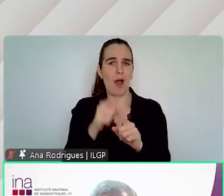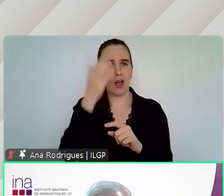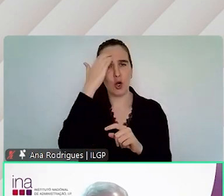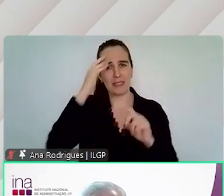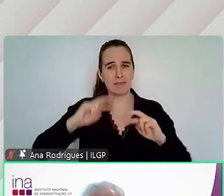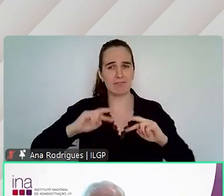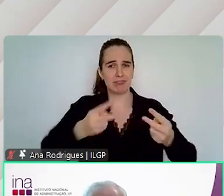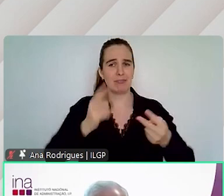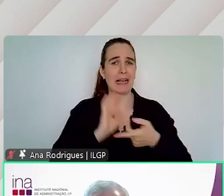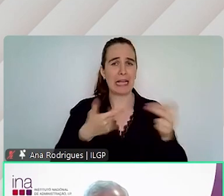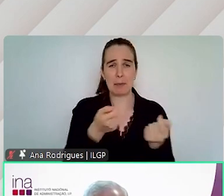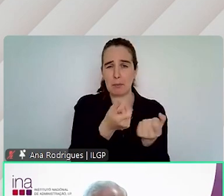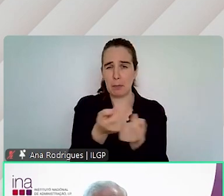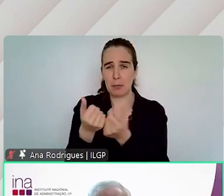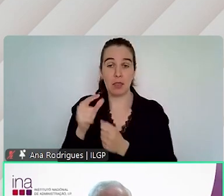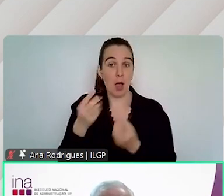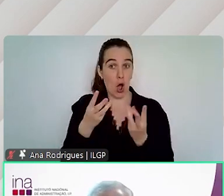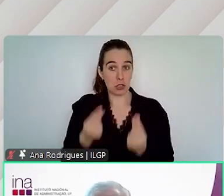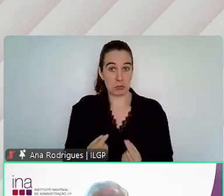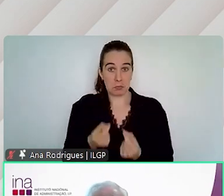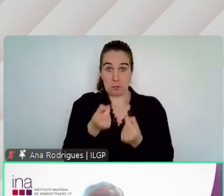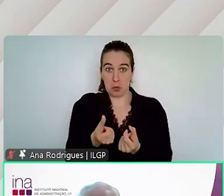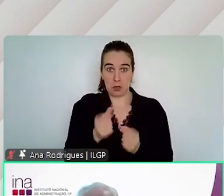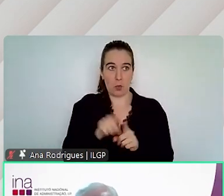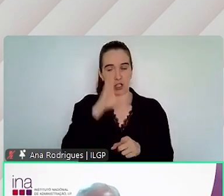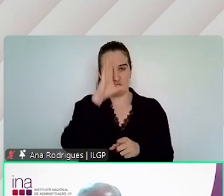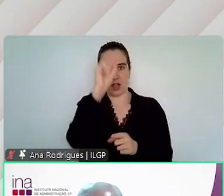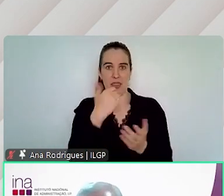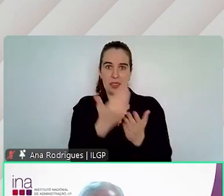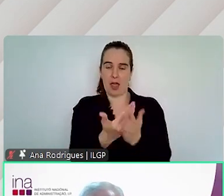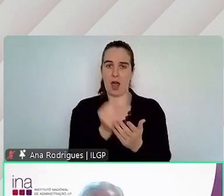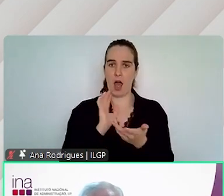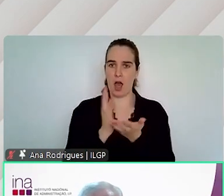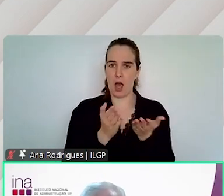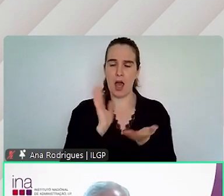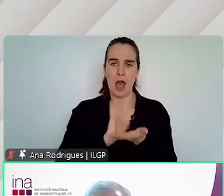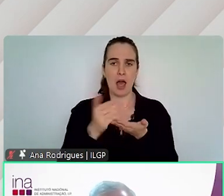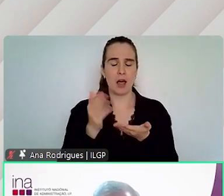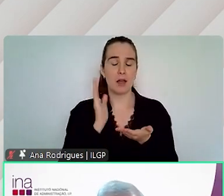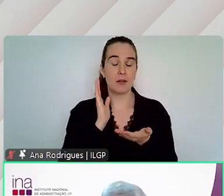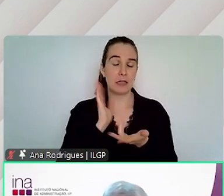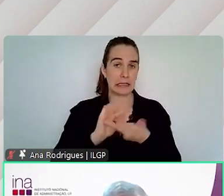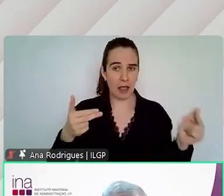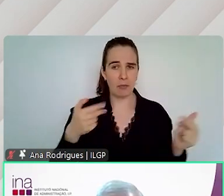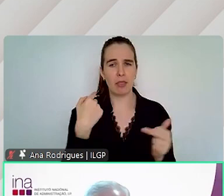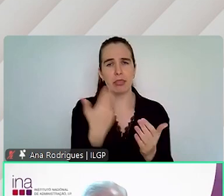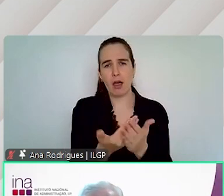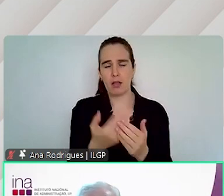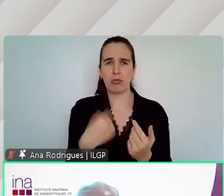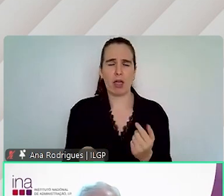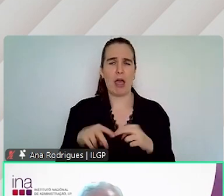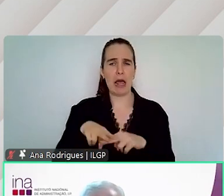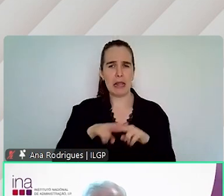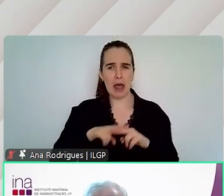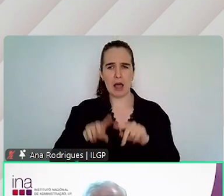autárquico, mesmo a nível orçamento, do orçamento de Estado. Existem muitas análises, muitos gráficos, muitas